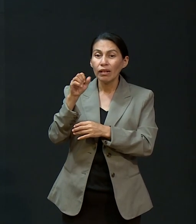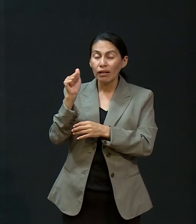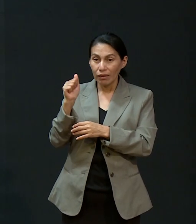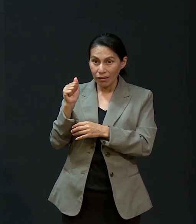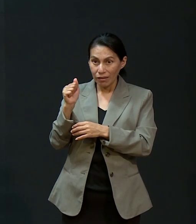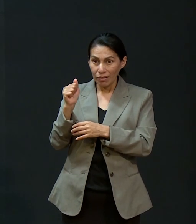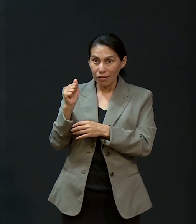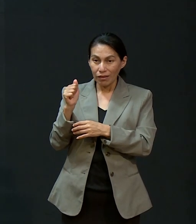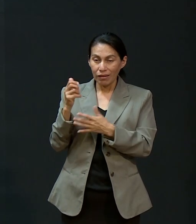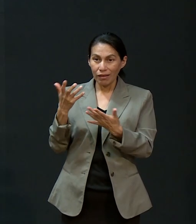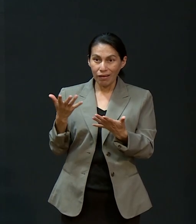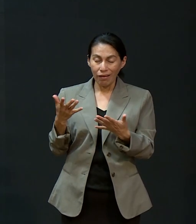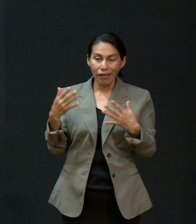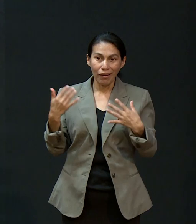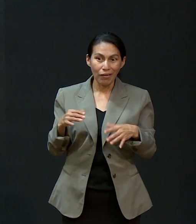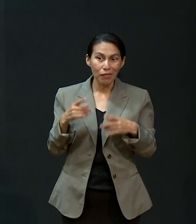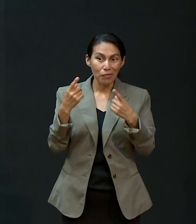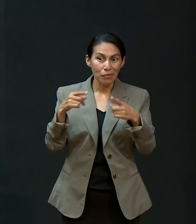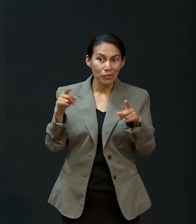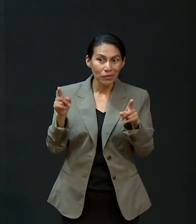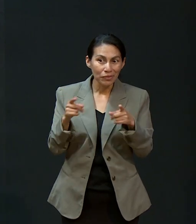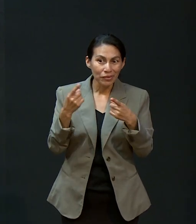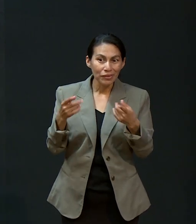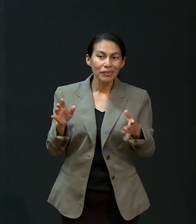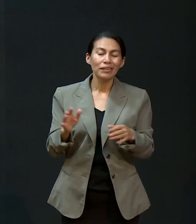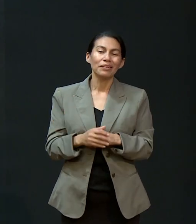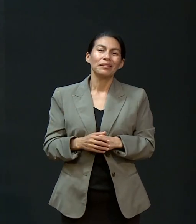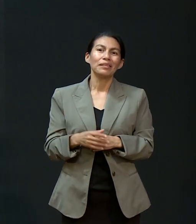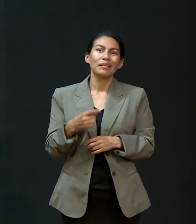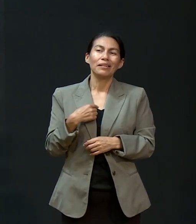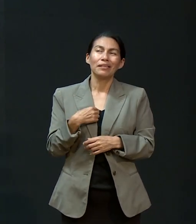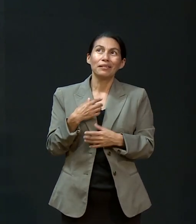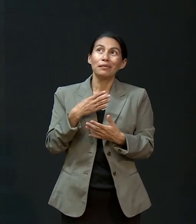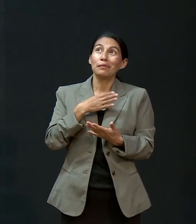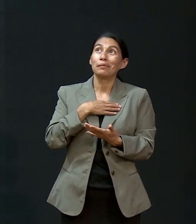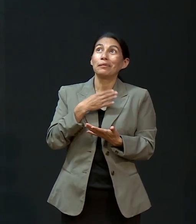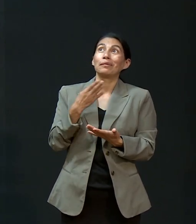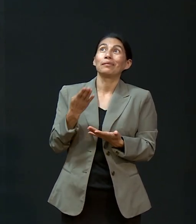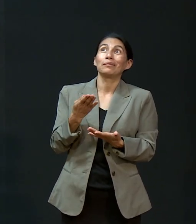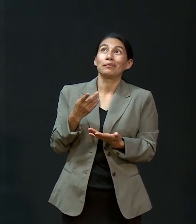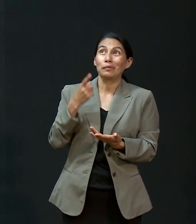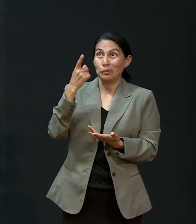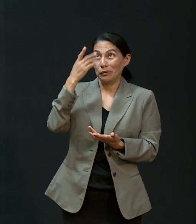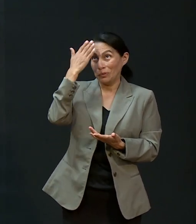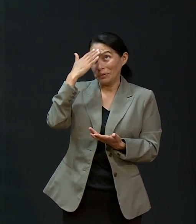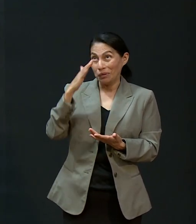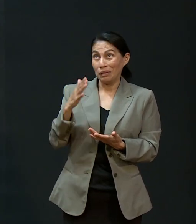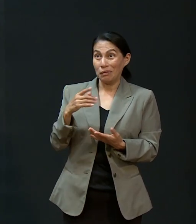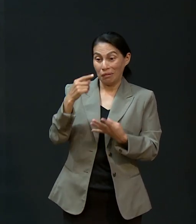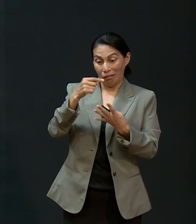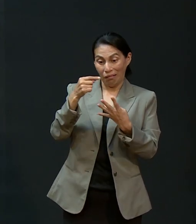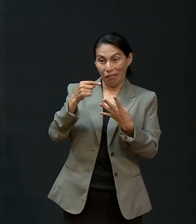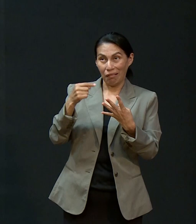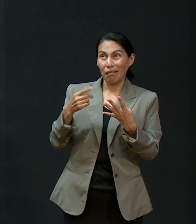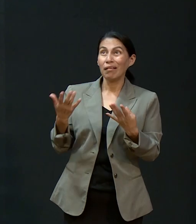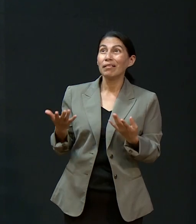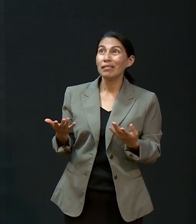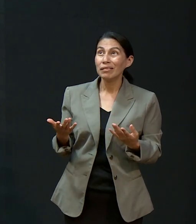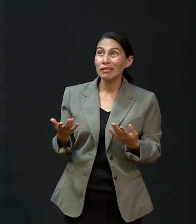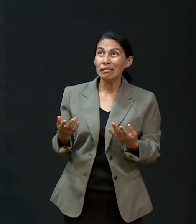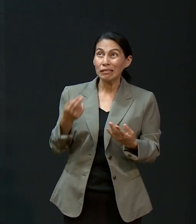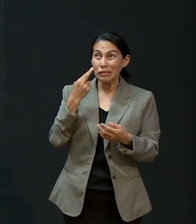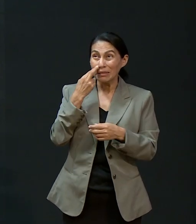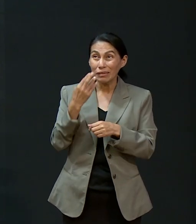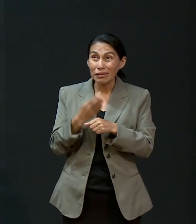invitación a ser coordinadora de música. ¡Caramba, tanto! Sí, entonces dije, bueno Dios, tú sabes que ya